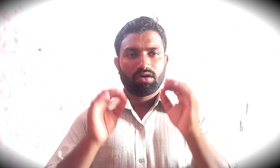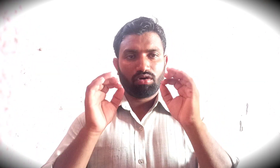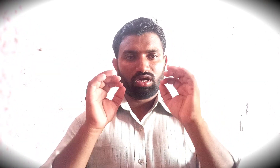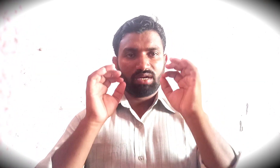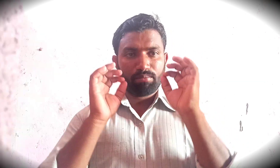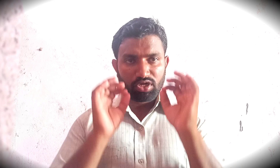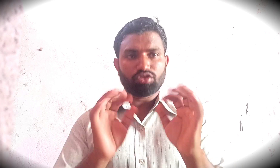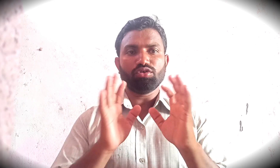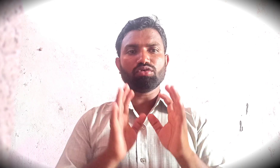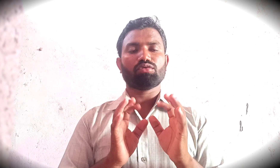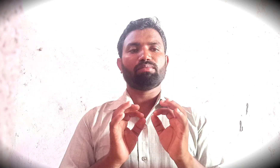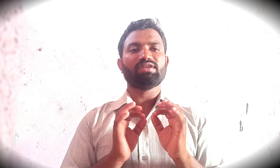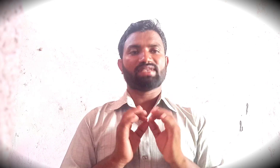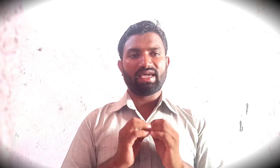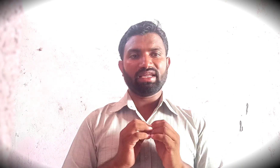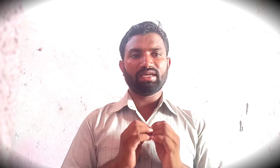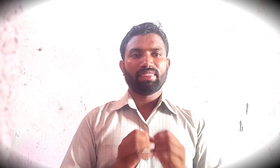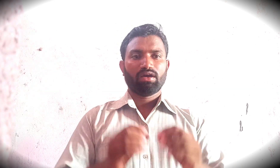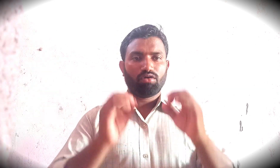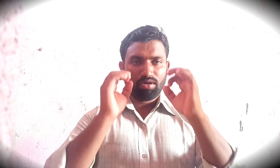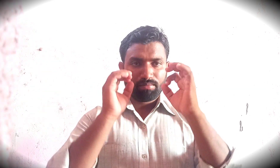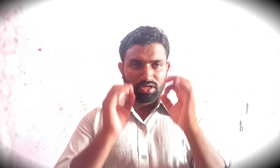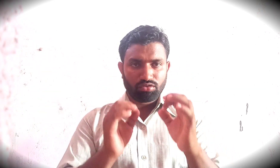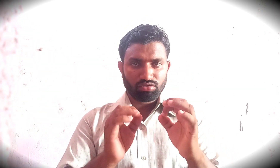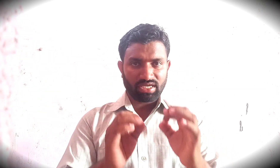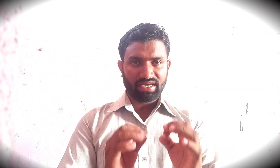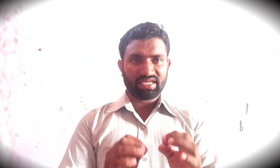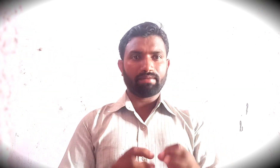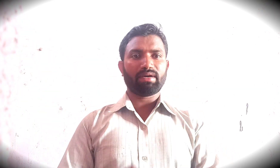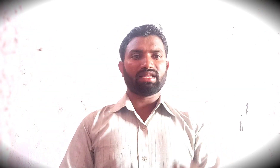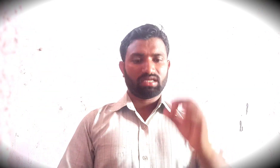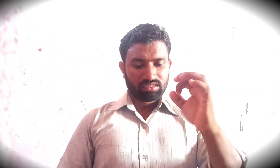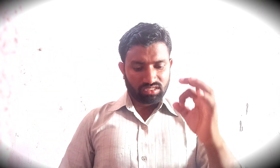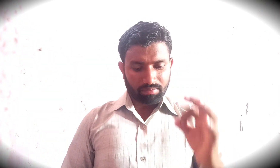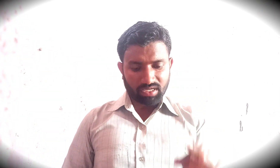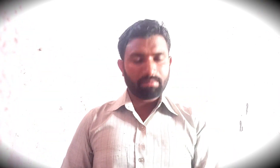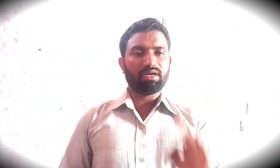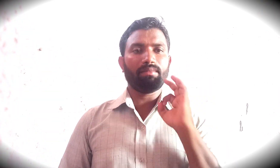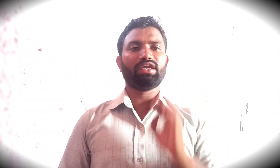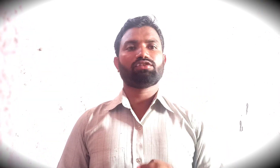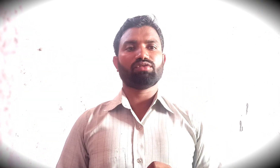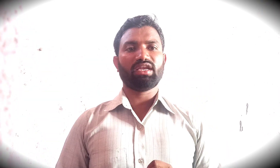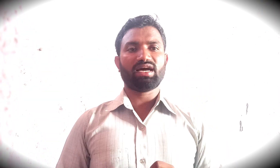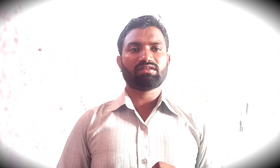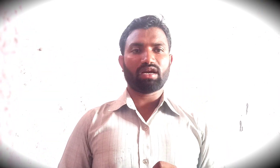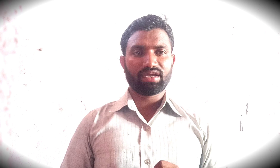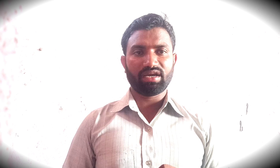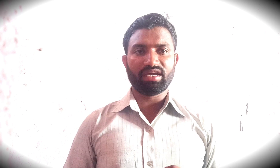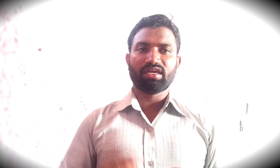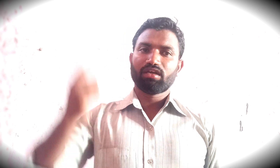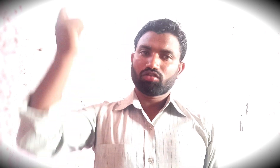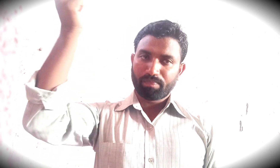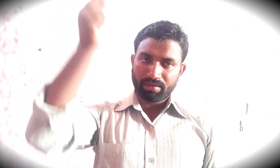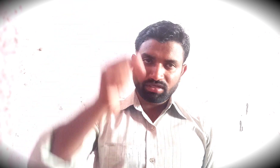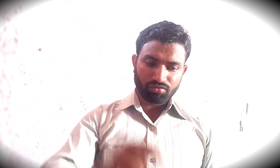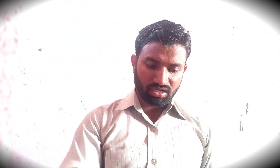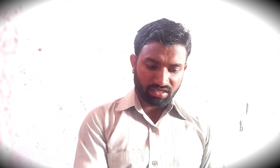और मृत्यु भी सहली, और मृत्यु सहने के बाद जब कब्र में यीशु की लाश रखी गई तो परमेश्वर ने